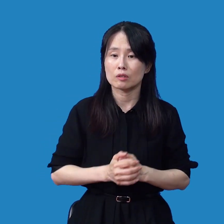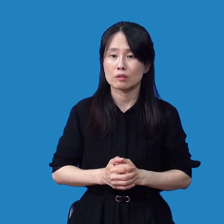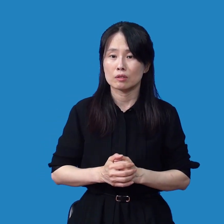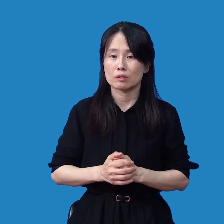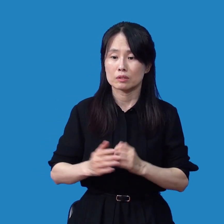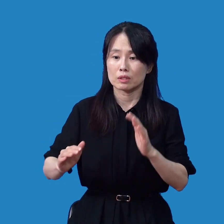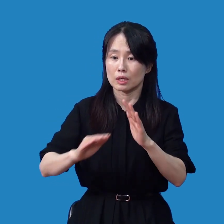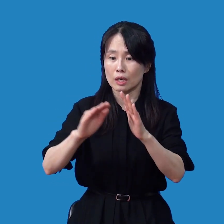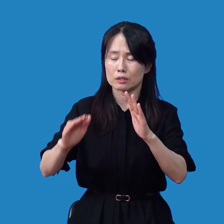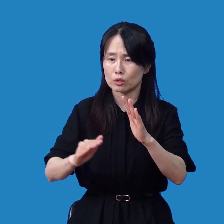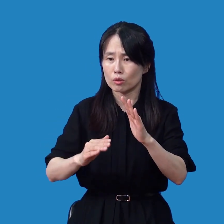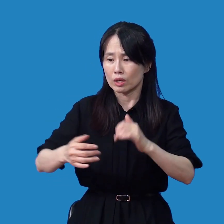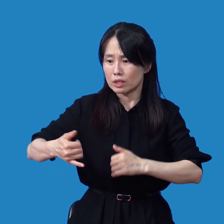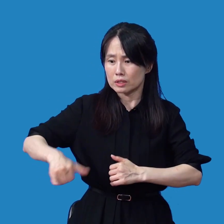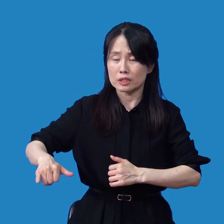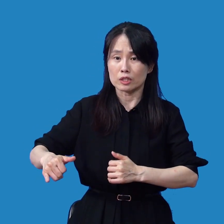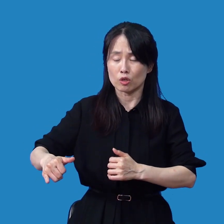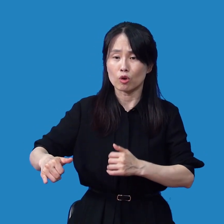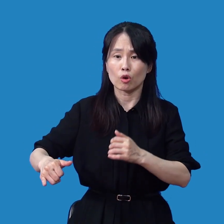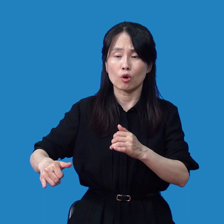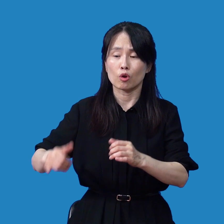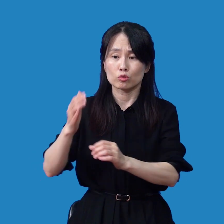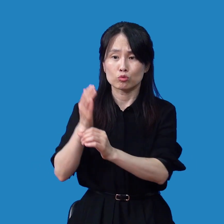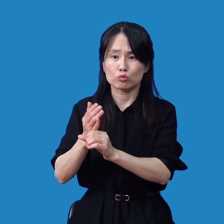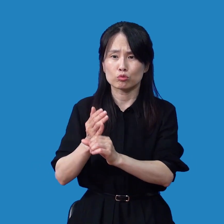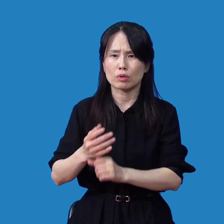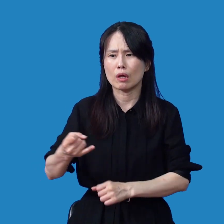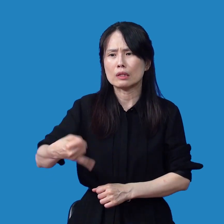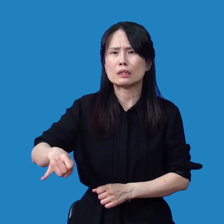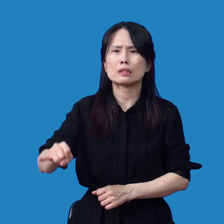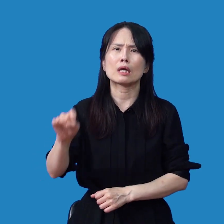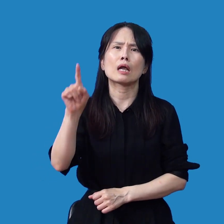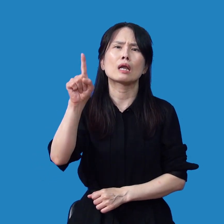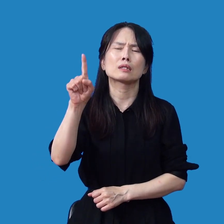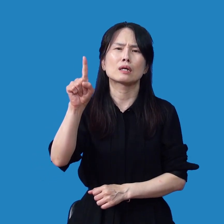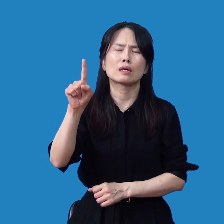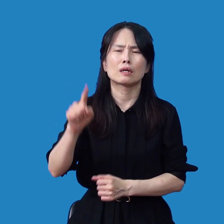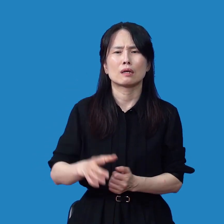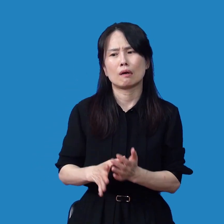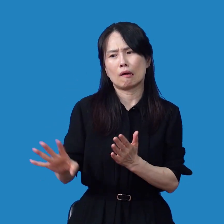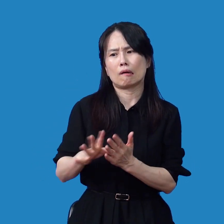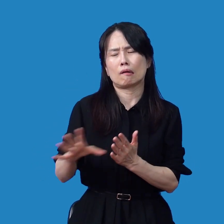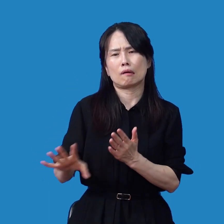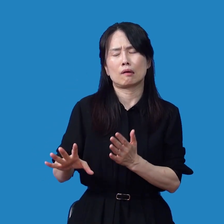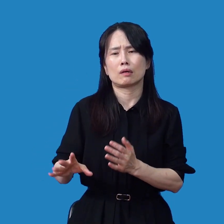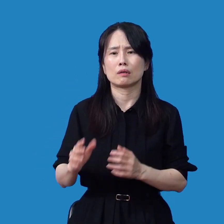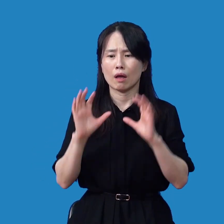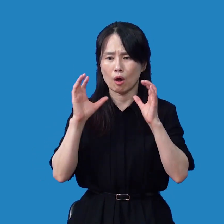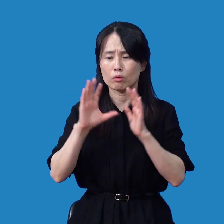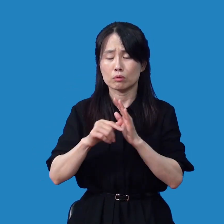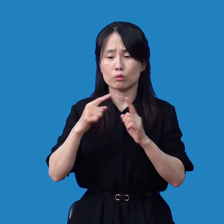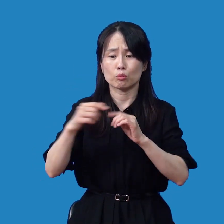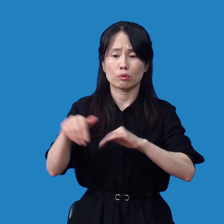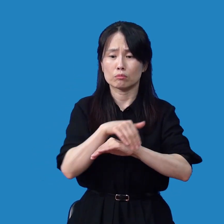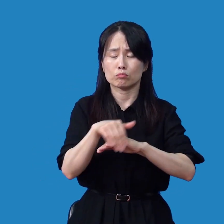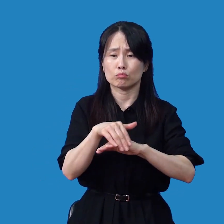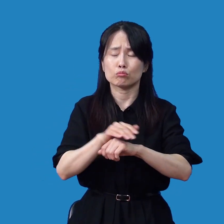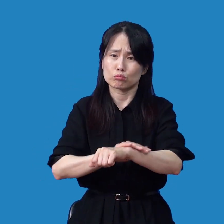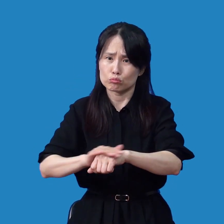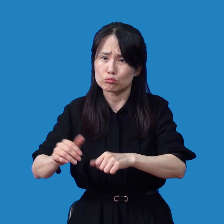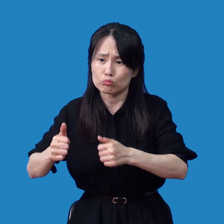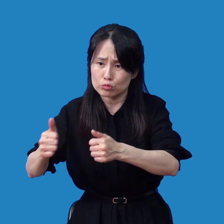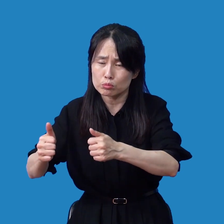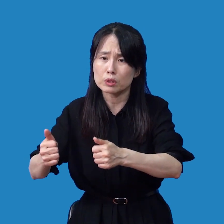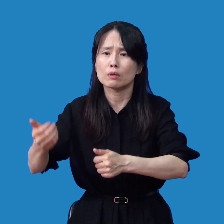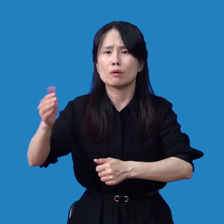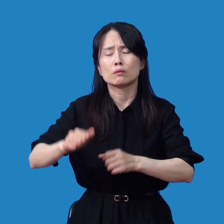명 자녀들이 있는데 그 중에 딸 하나가 말썽을 피웁니다. 어릴 때는 교회도 잘 다니고 했는데 10대